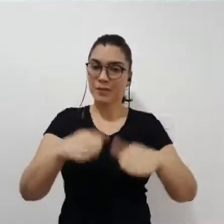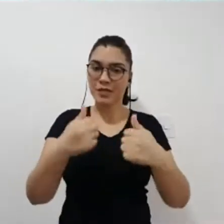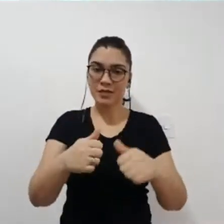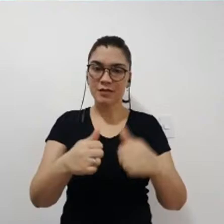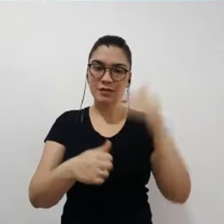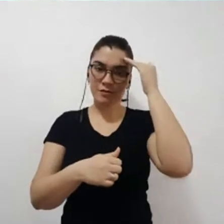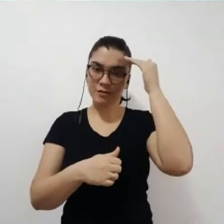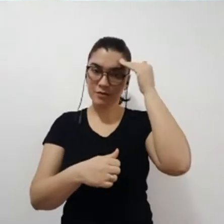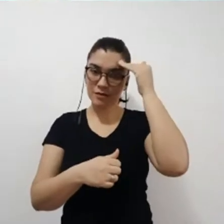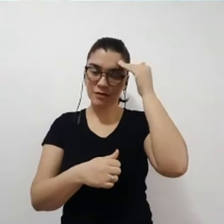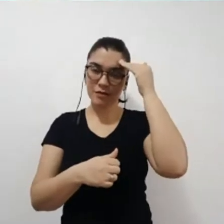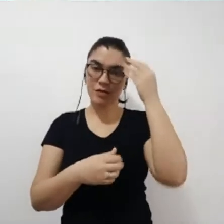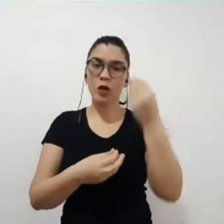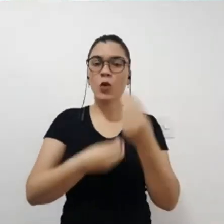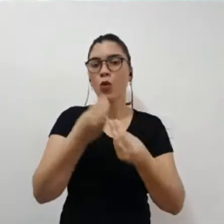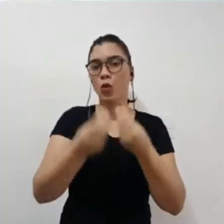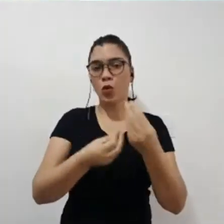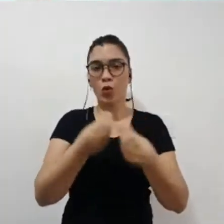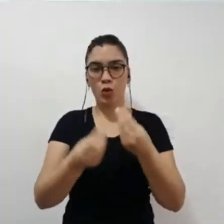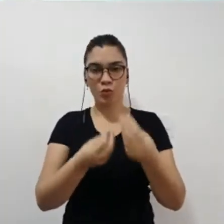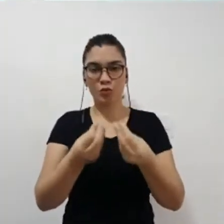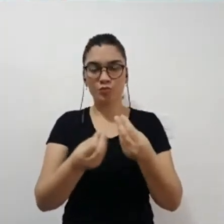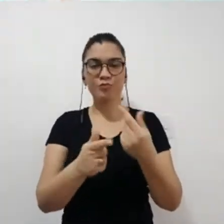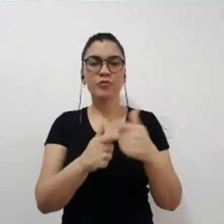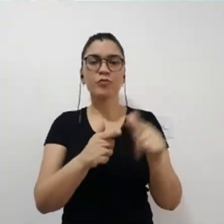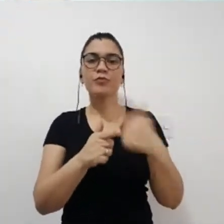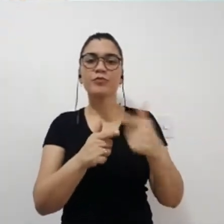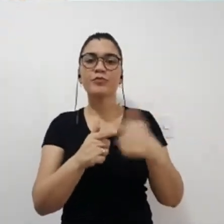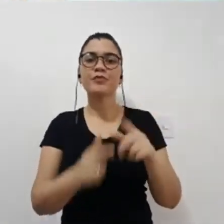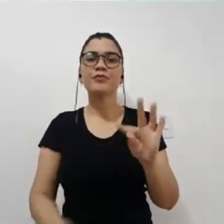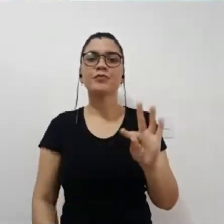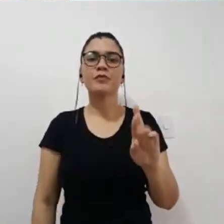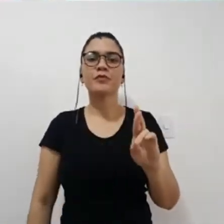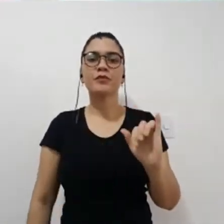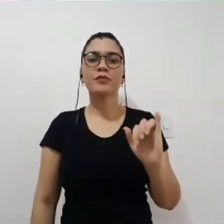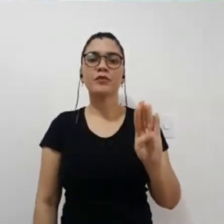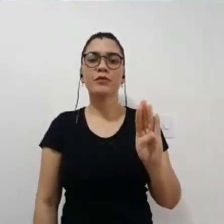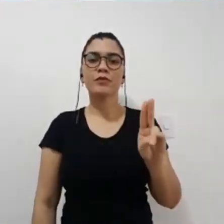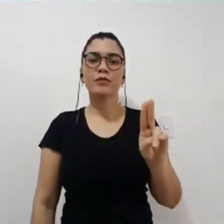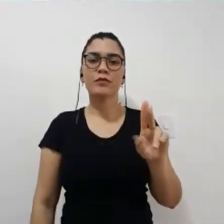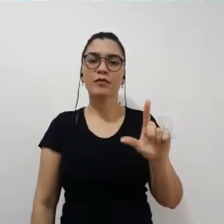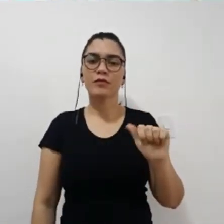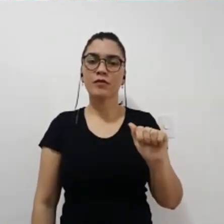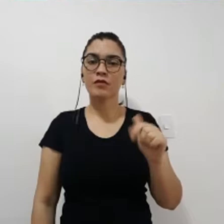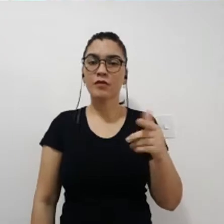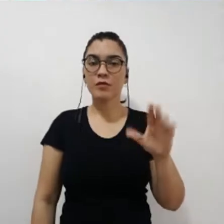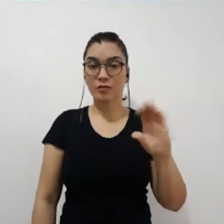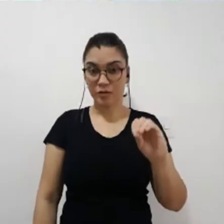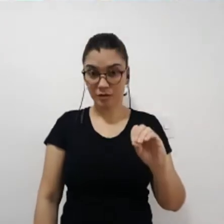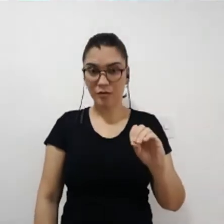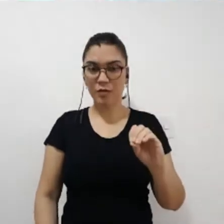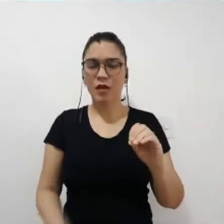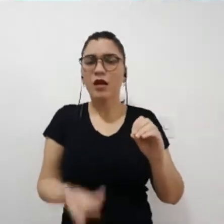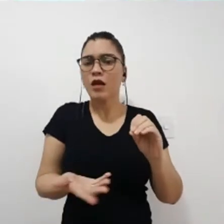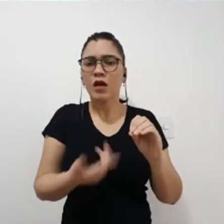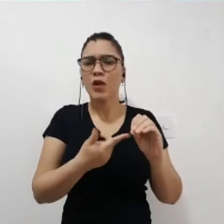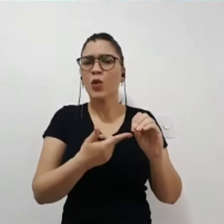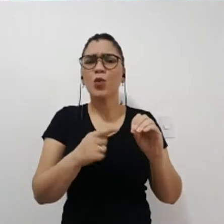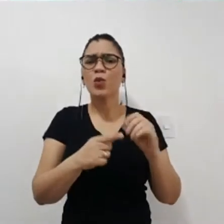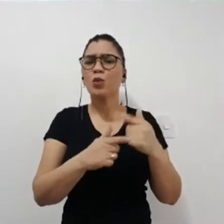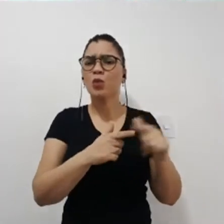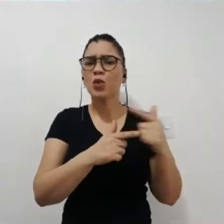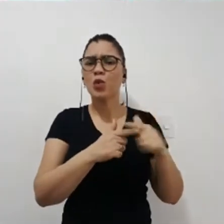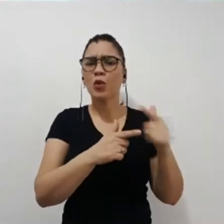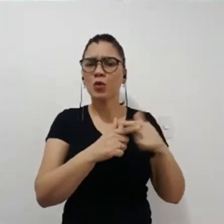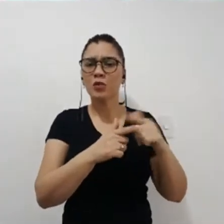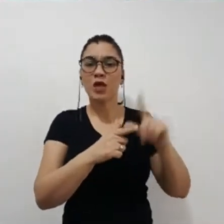primeiro, que as tribulações, elas são formas que Deus usa para promover o